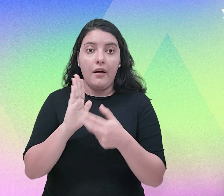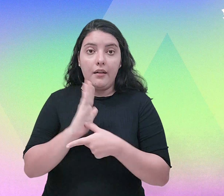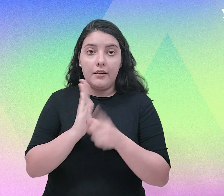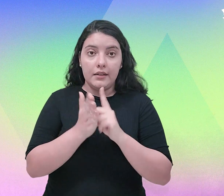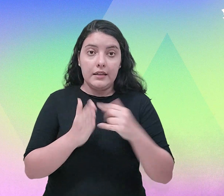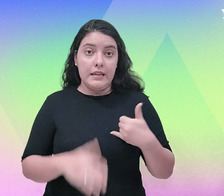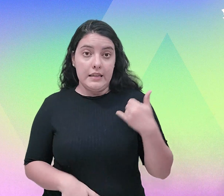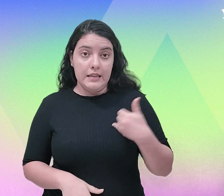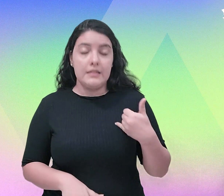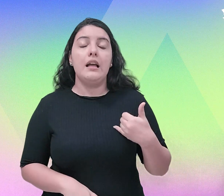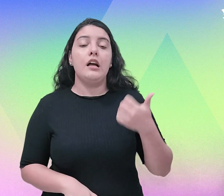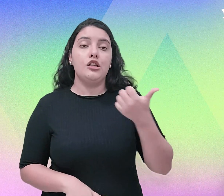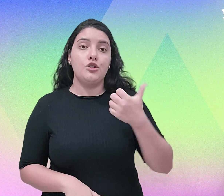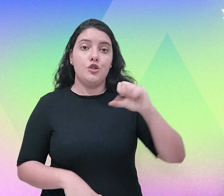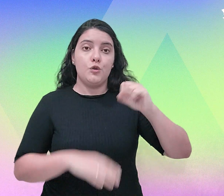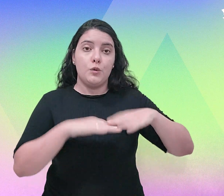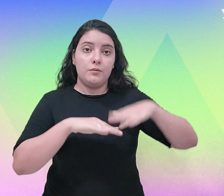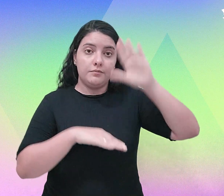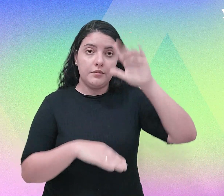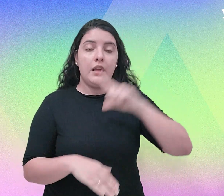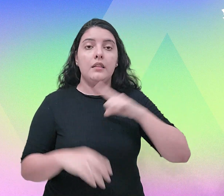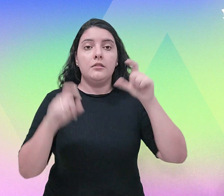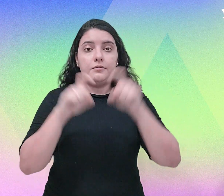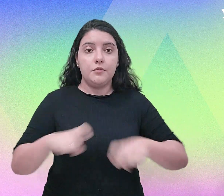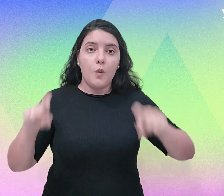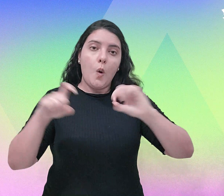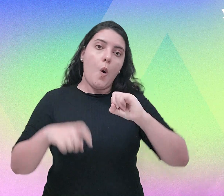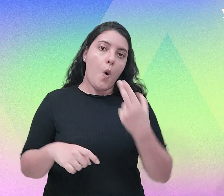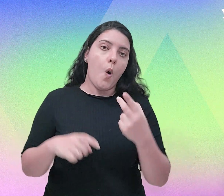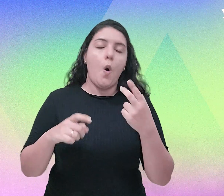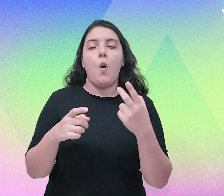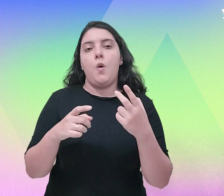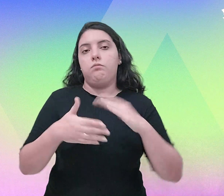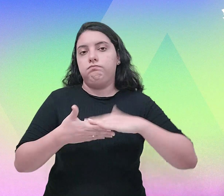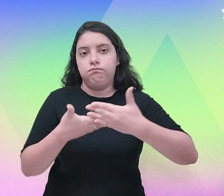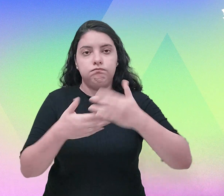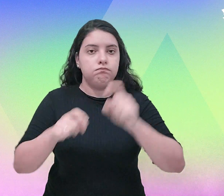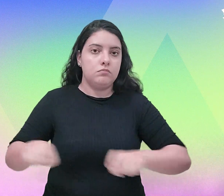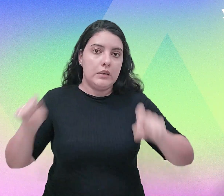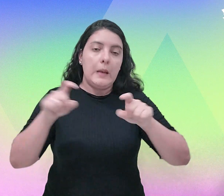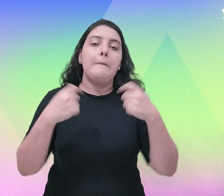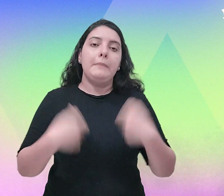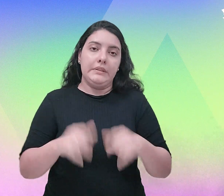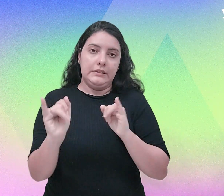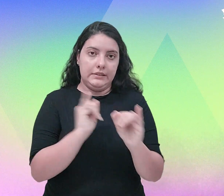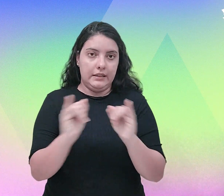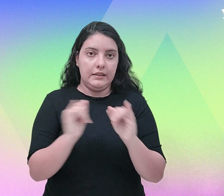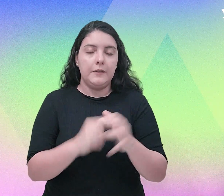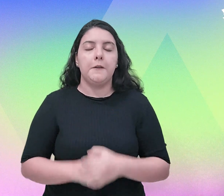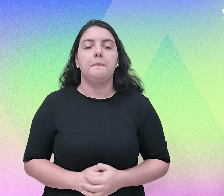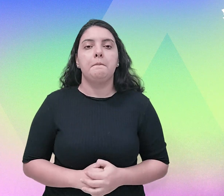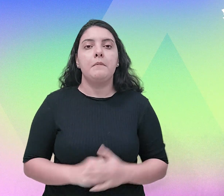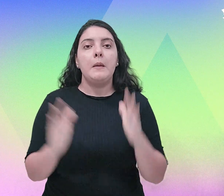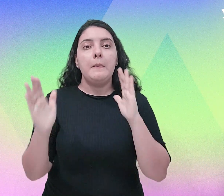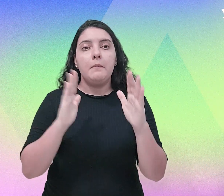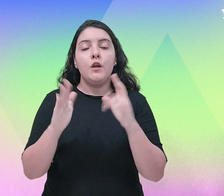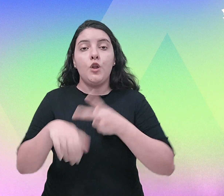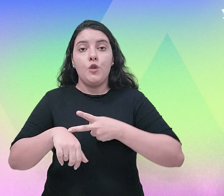idade a partir de 18 anos ter computador notebook e conexão com a internet período 2 de março